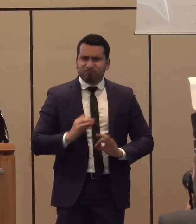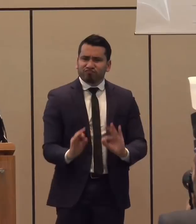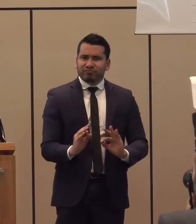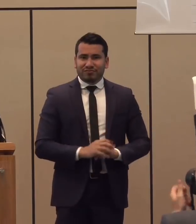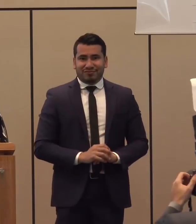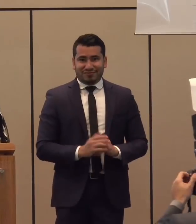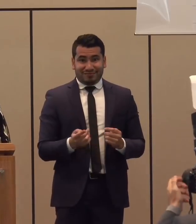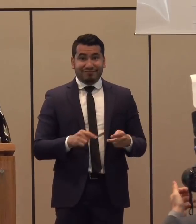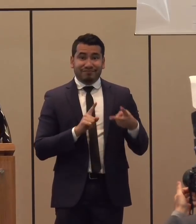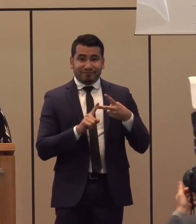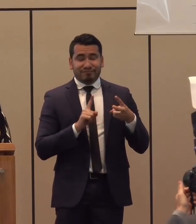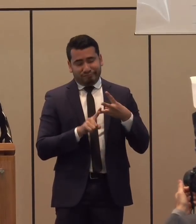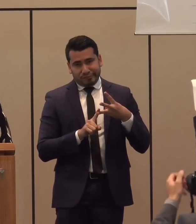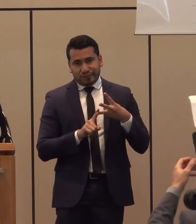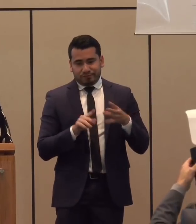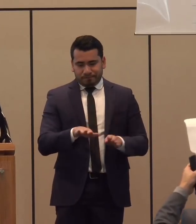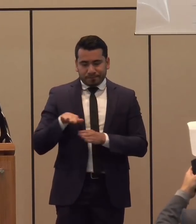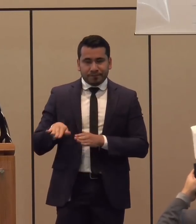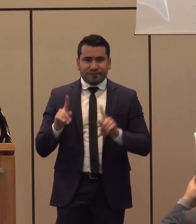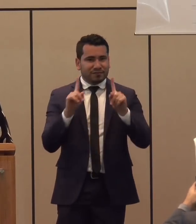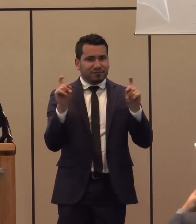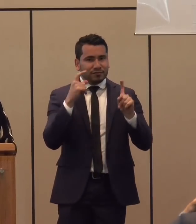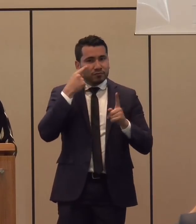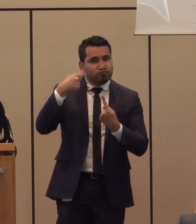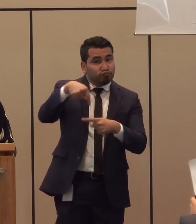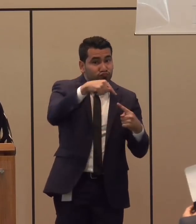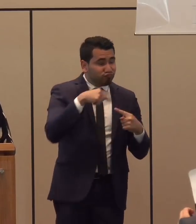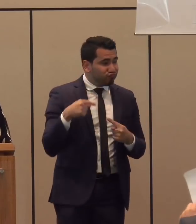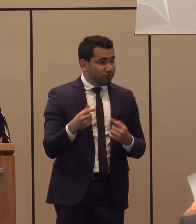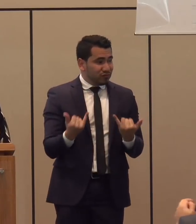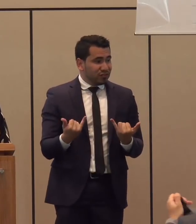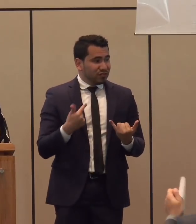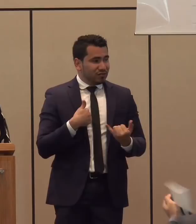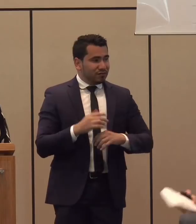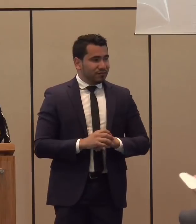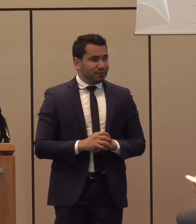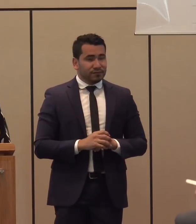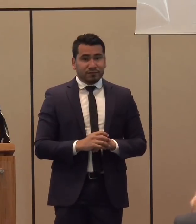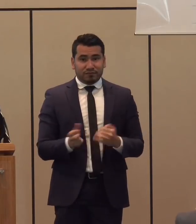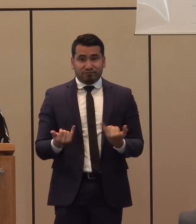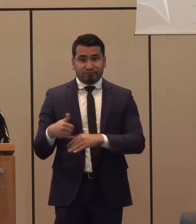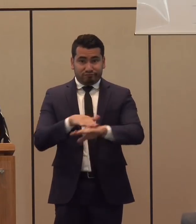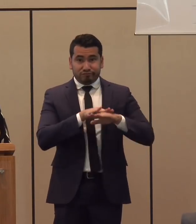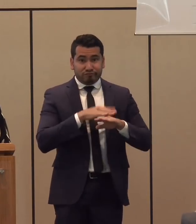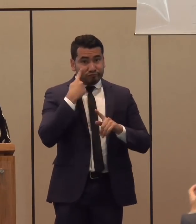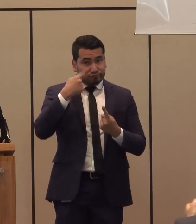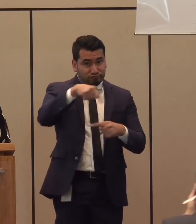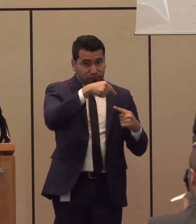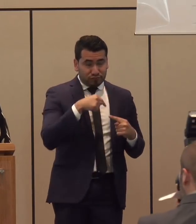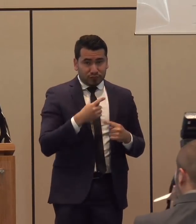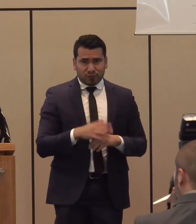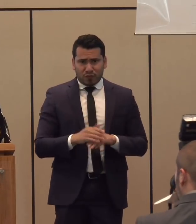sector de moda y que lo vamos a seguir poniendo digamos en un en un punto muy alto ustedes saben que ya es el